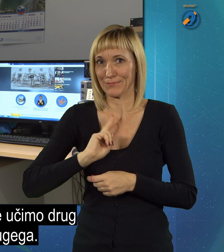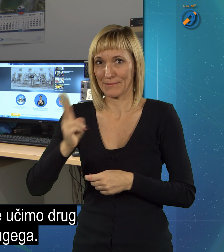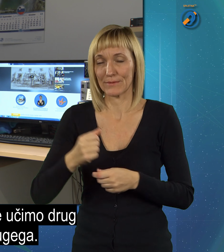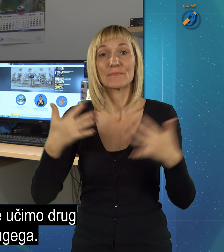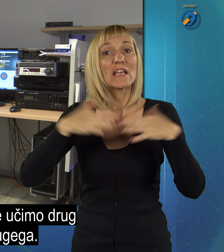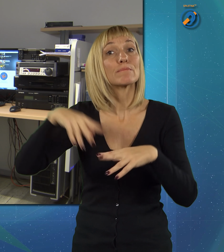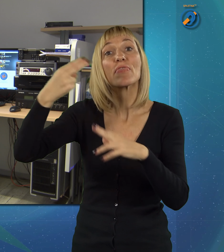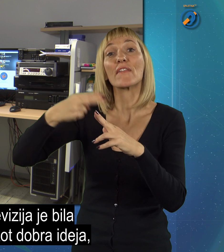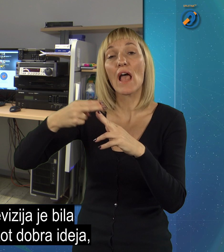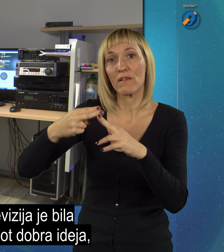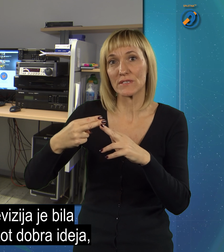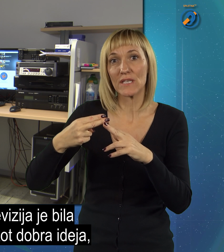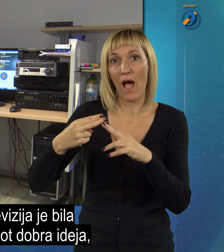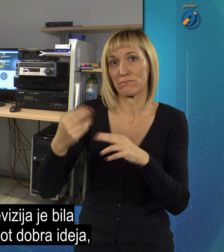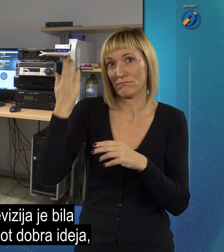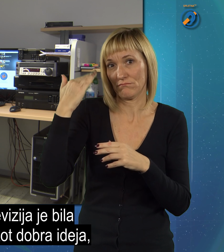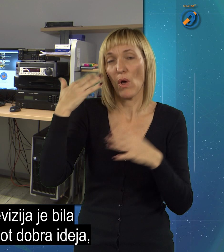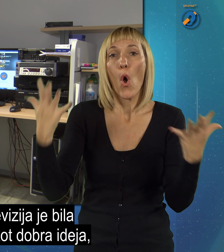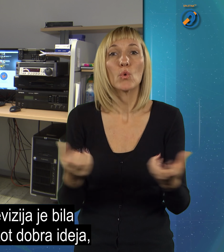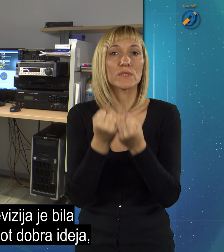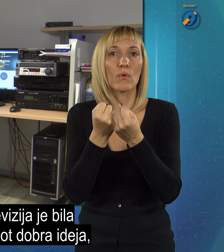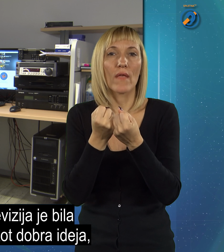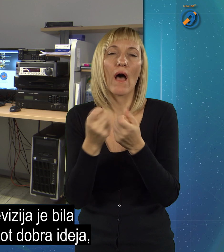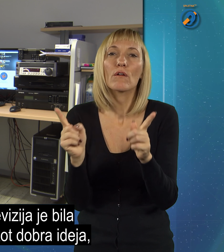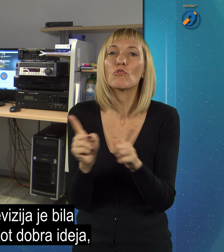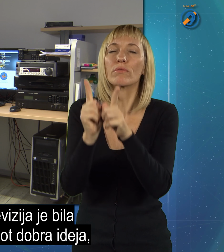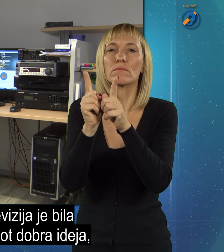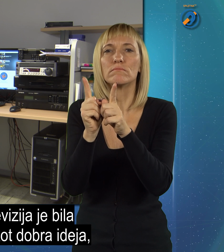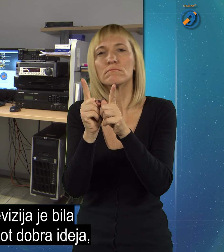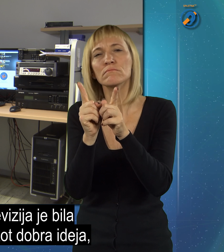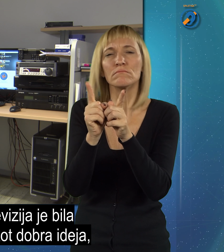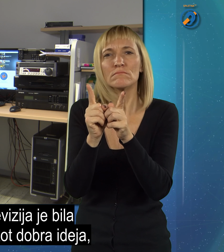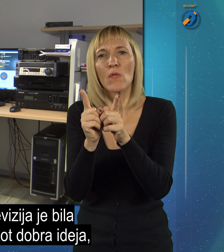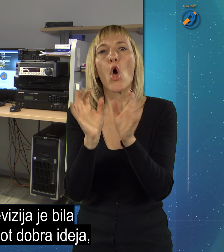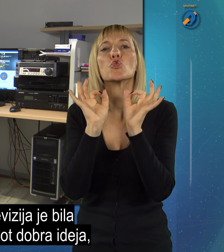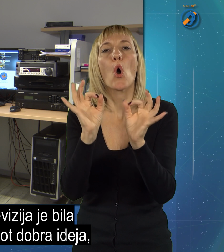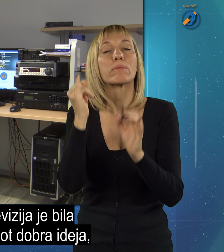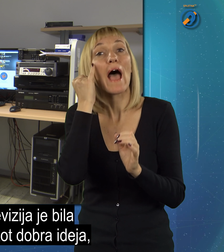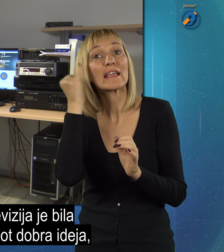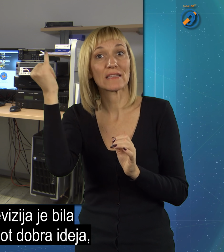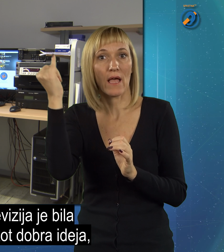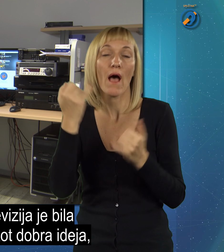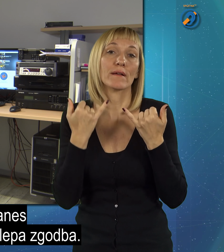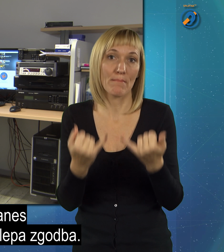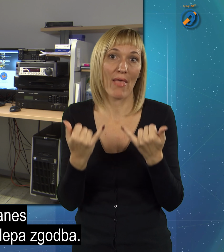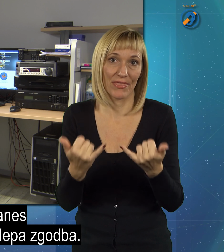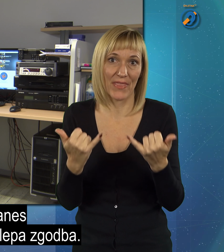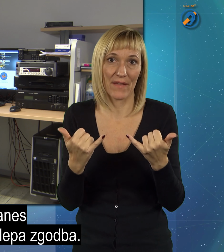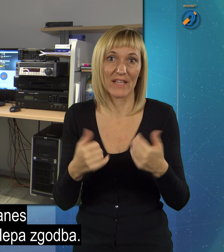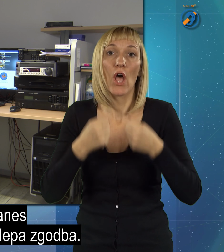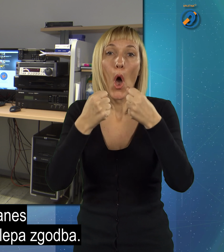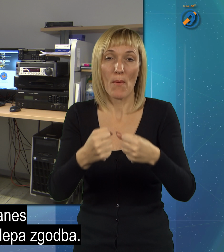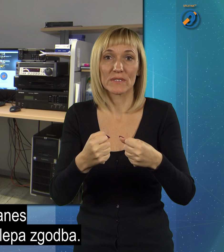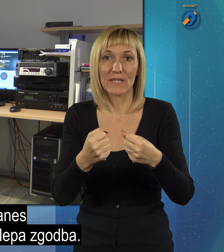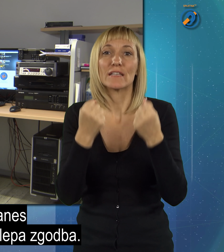drug od drugega. Spletna televizija takrat ustanovljena mogoče kot ena dobra ideja, ki pa